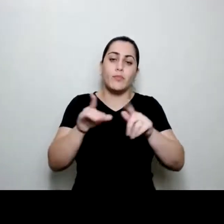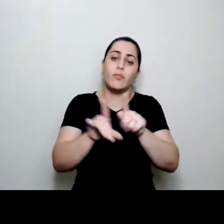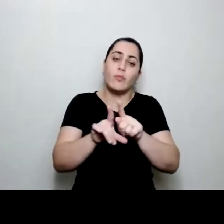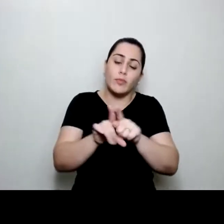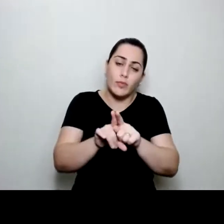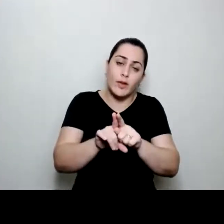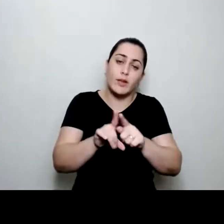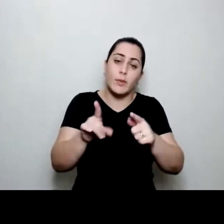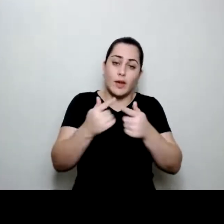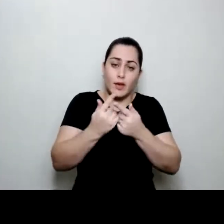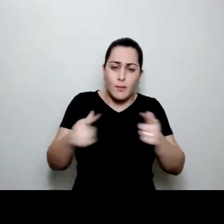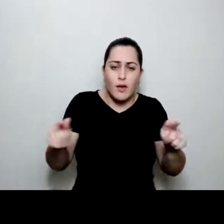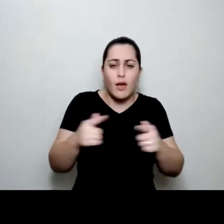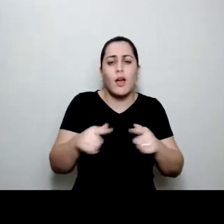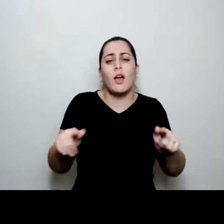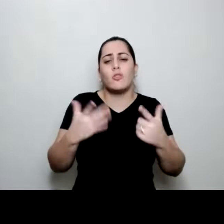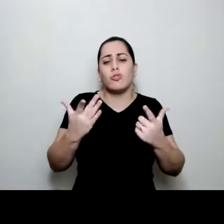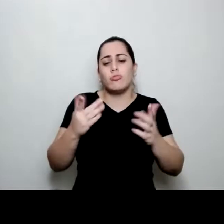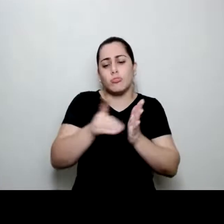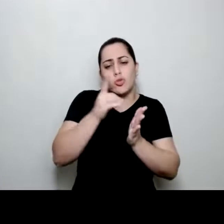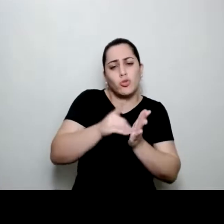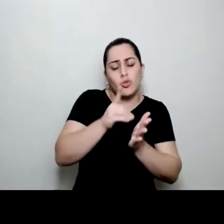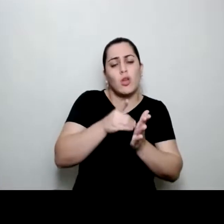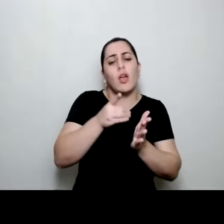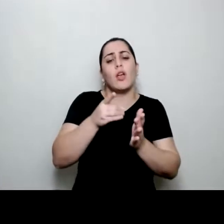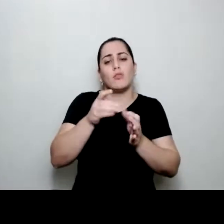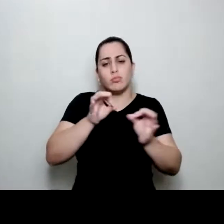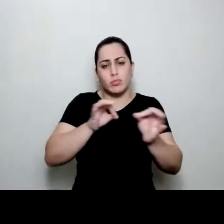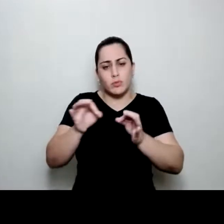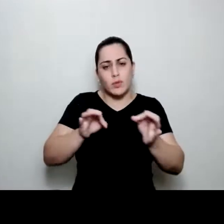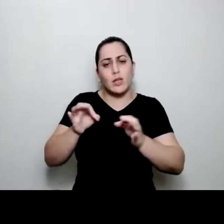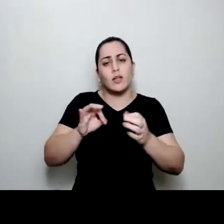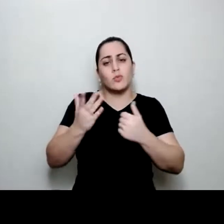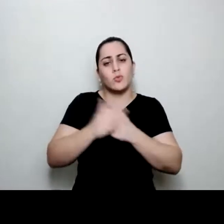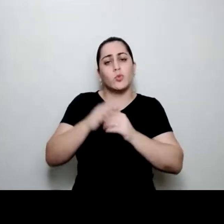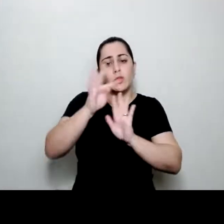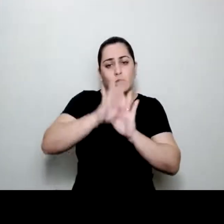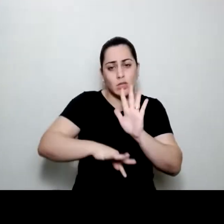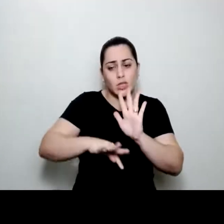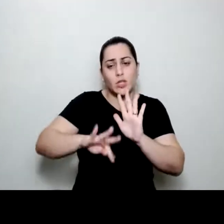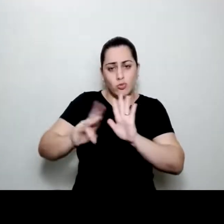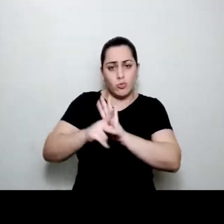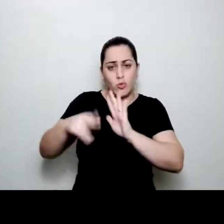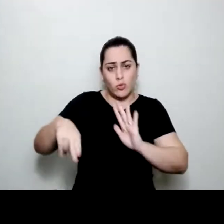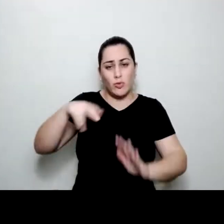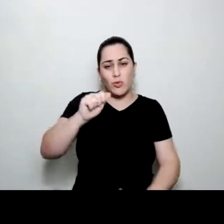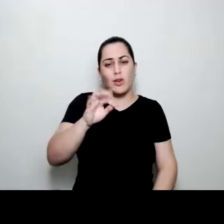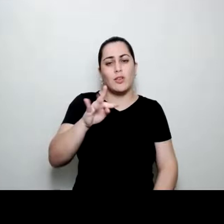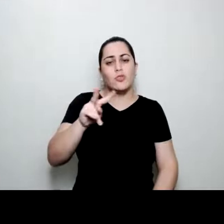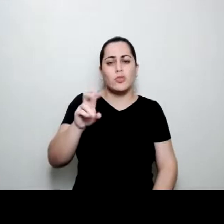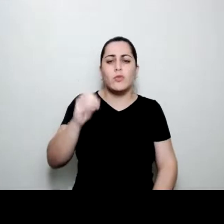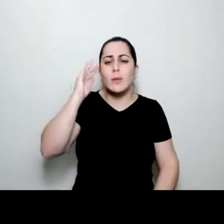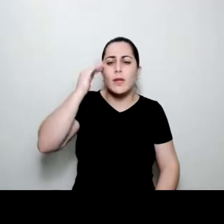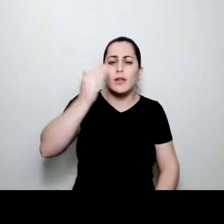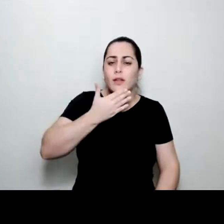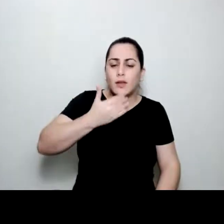essa gramática e esses dicionários são construídos com os textos nativos, que, por fim, são melhor compreendidos, são